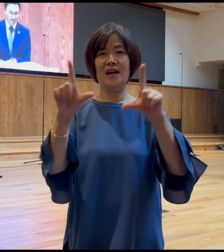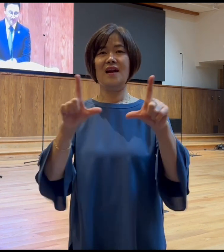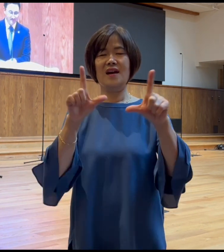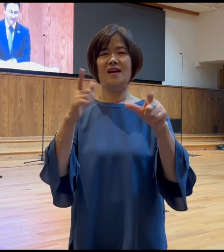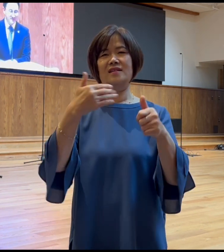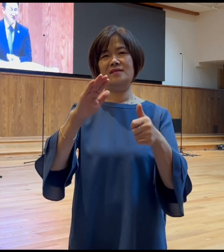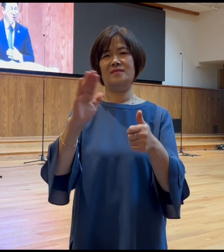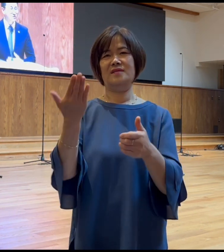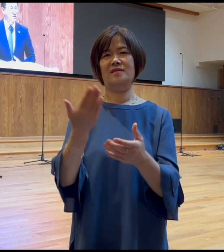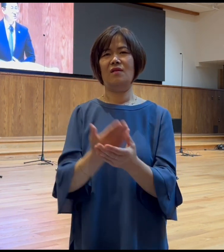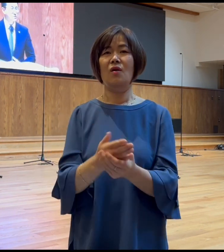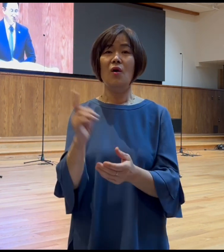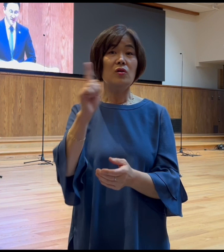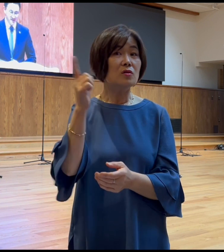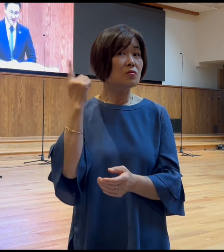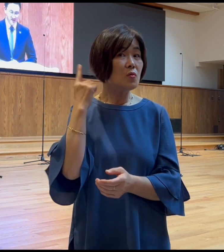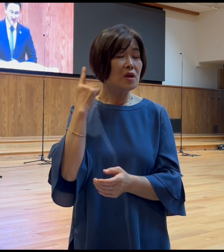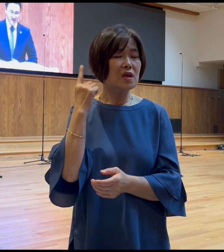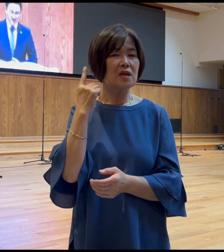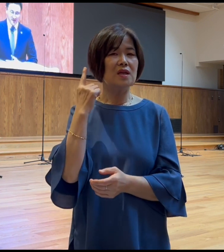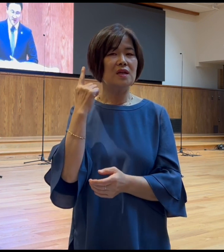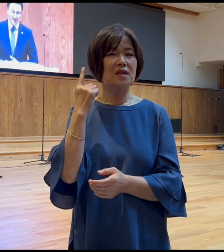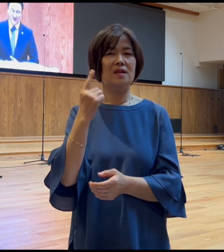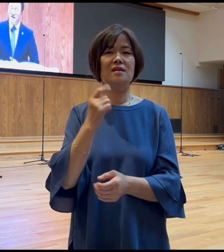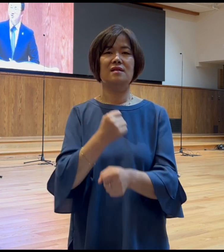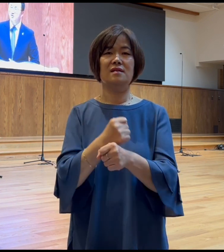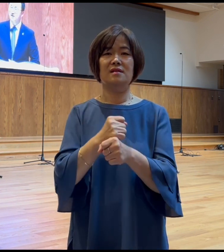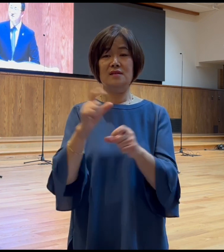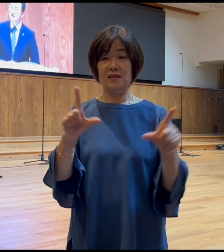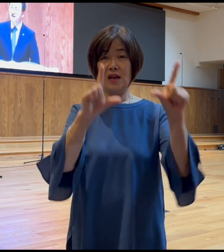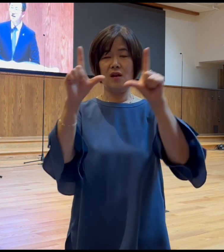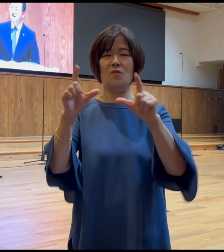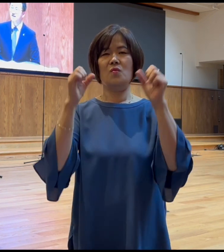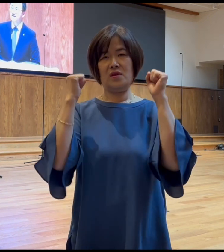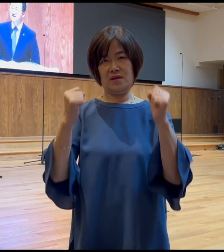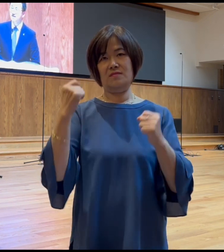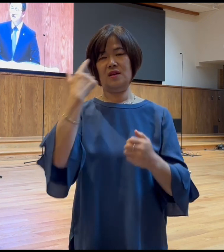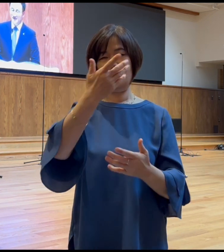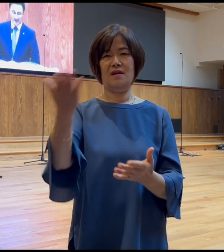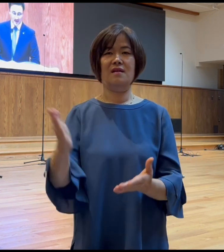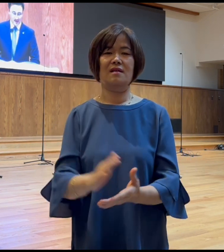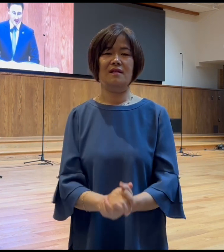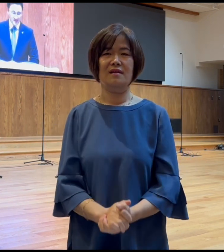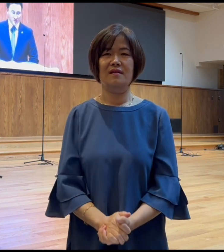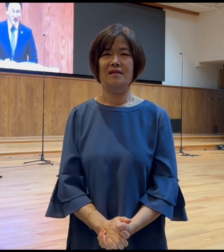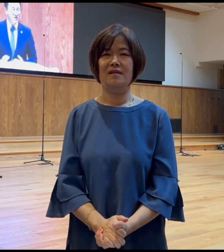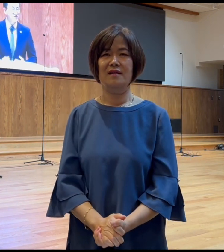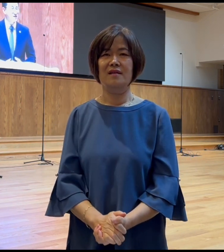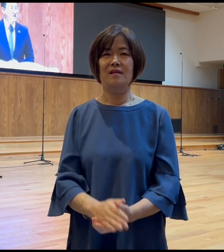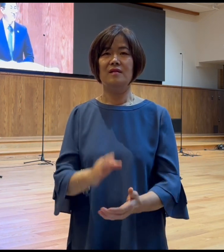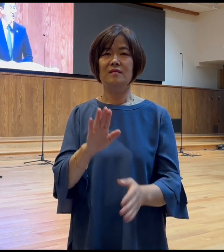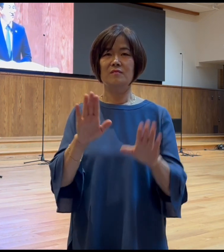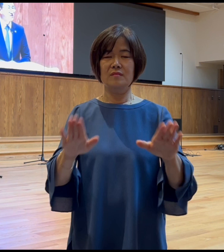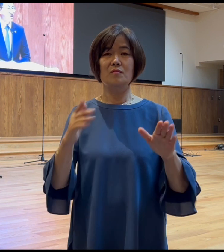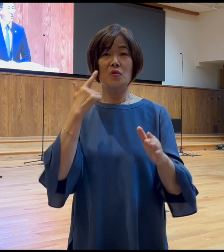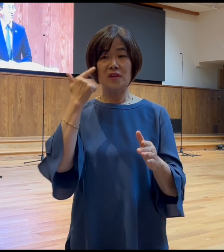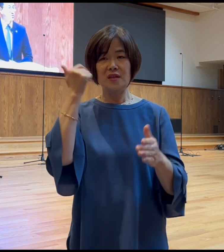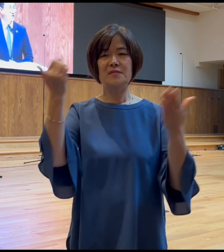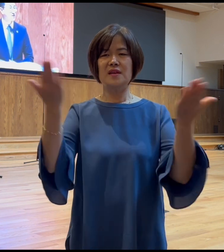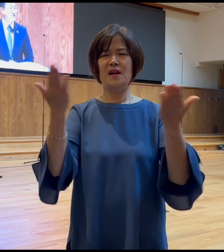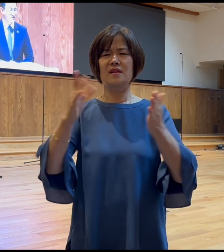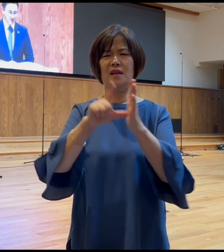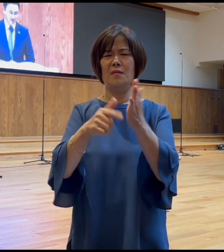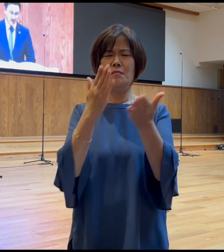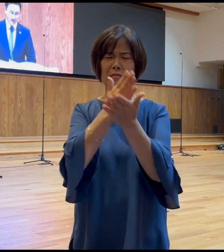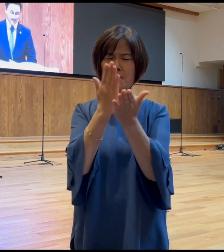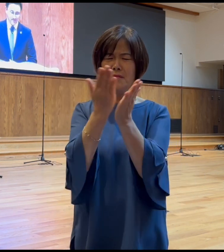살아가시면서 어떤 소리를 들으면서 살고 계십니까? 목회 현장에 있으면 여러